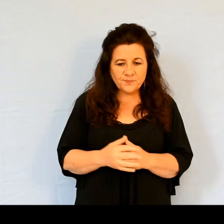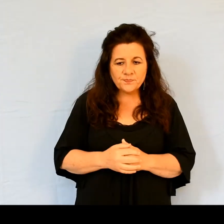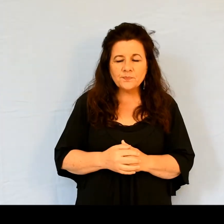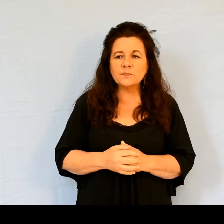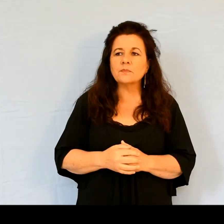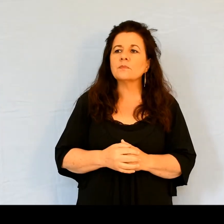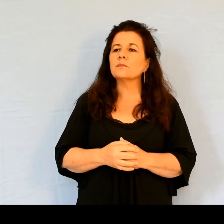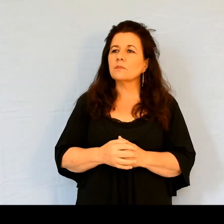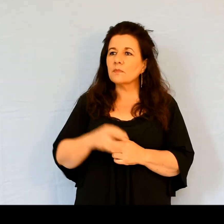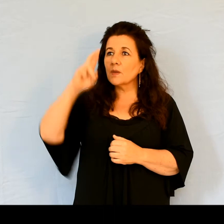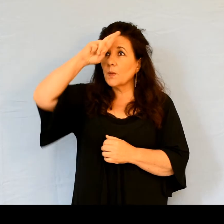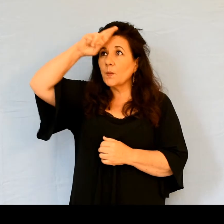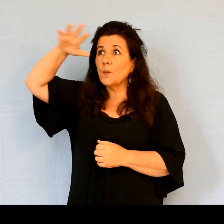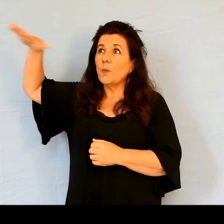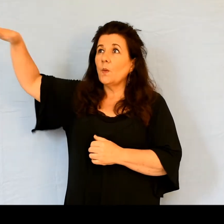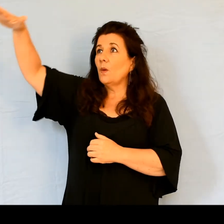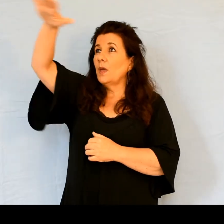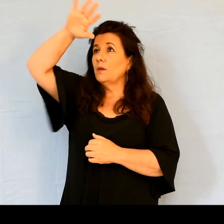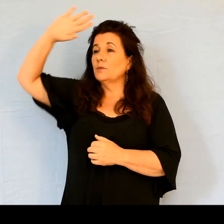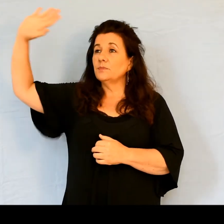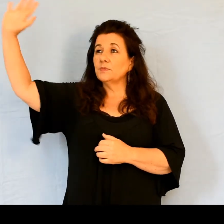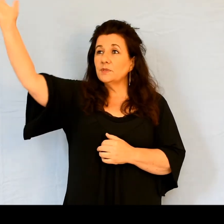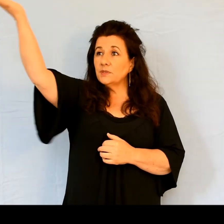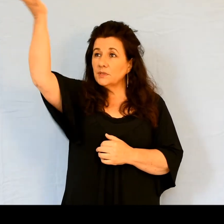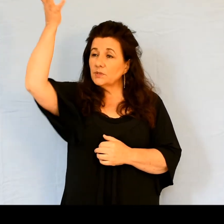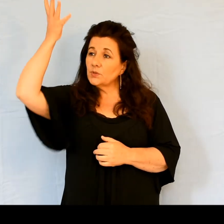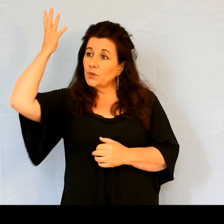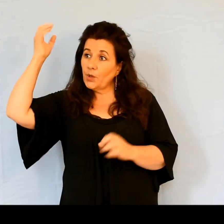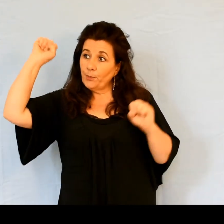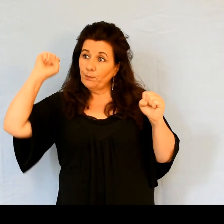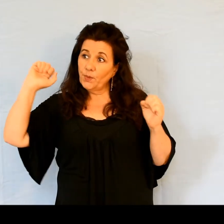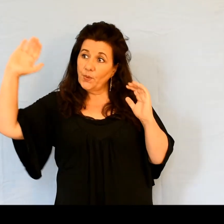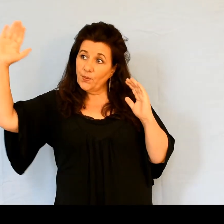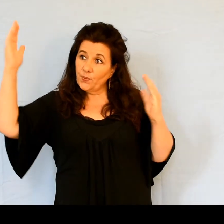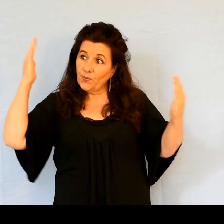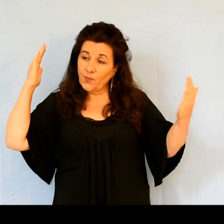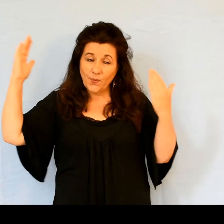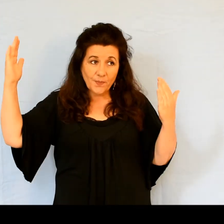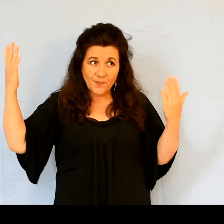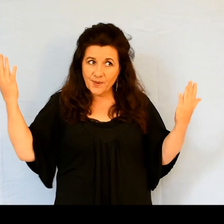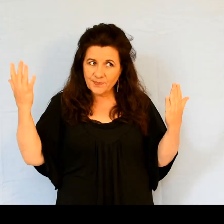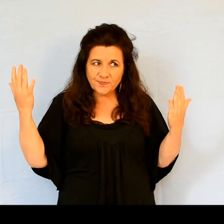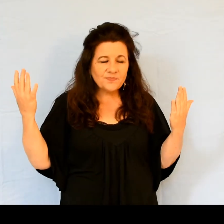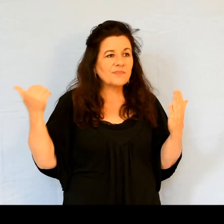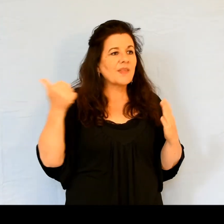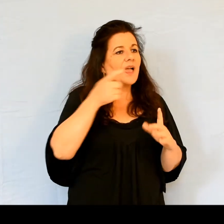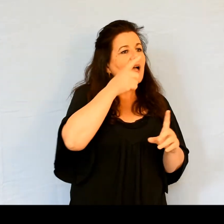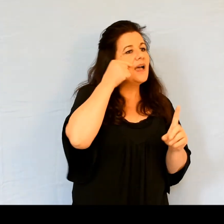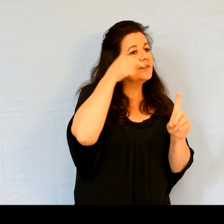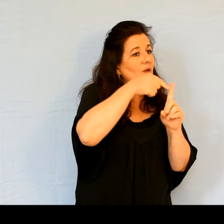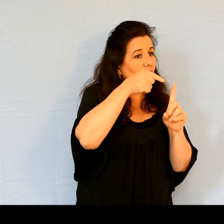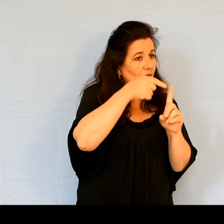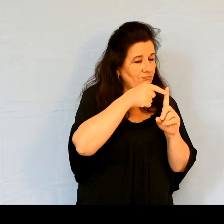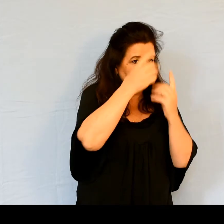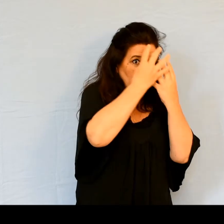Le royaume des cieux est comparable à un homme qui a semé du bon grain dans son champ.